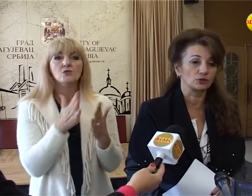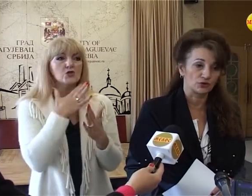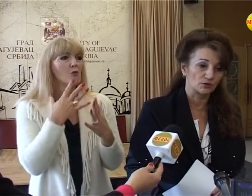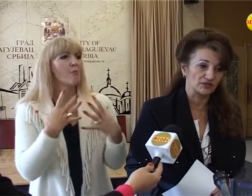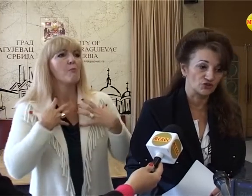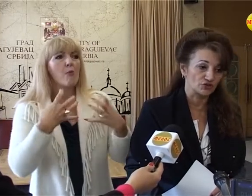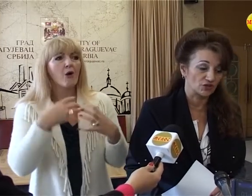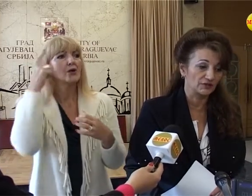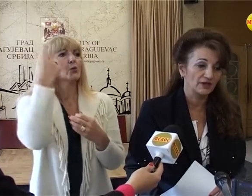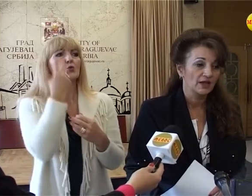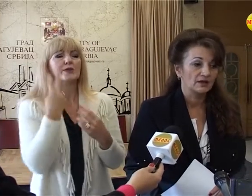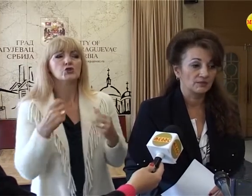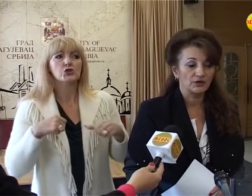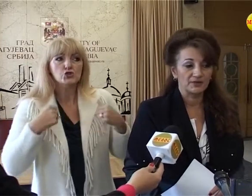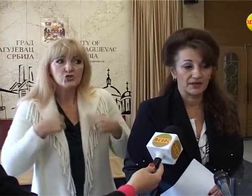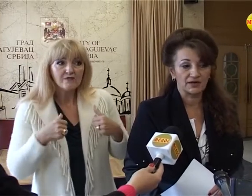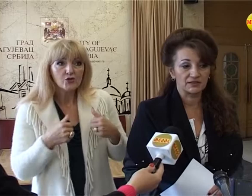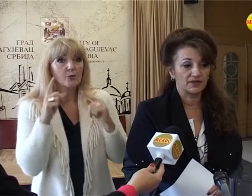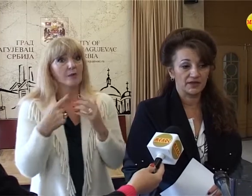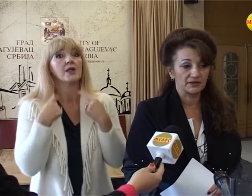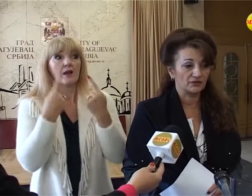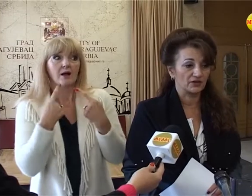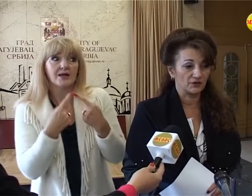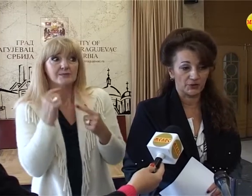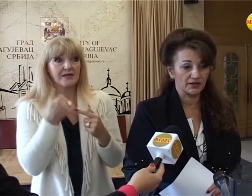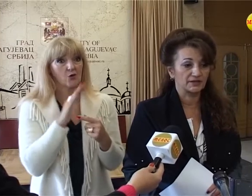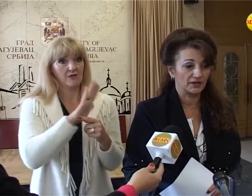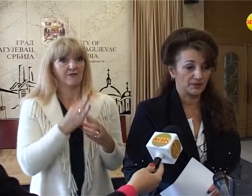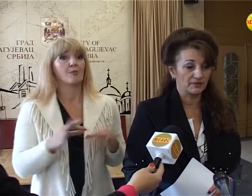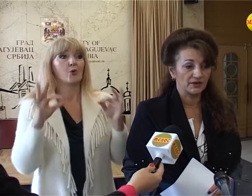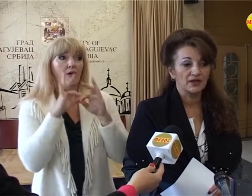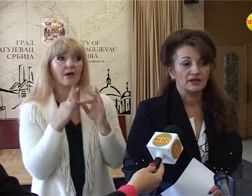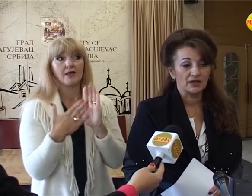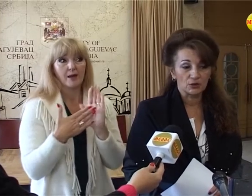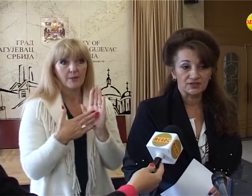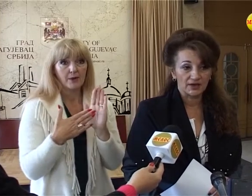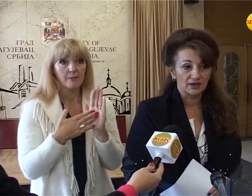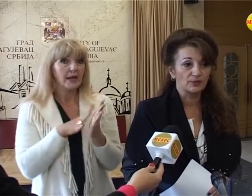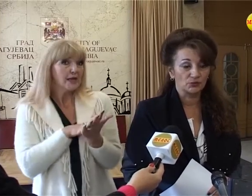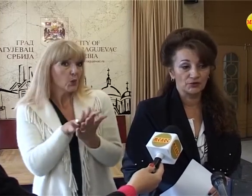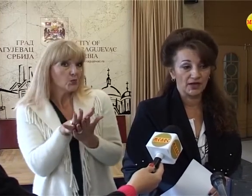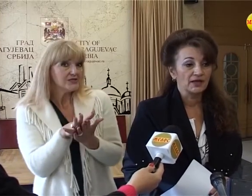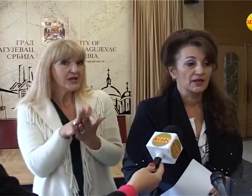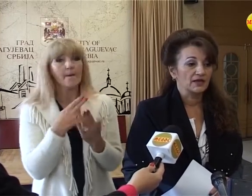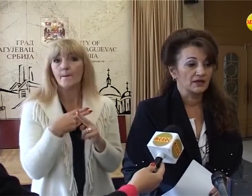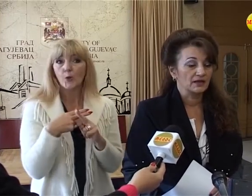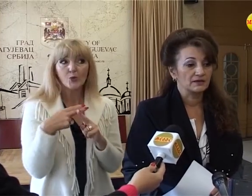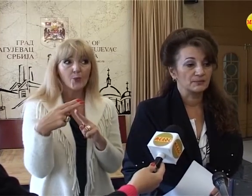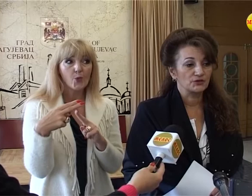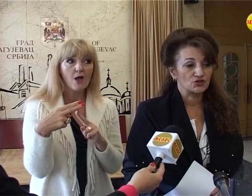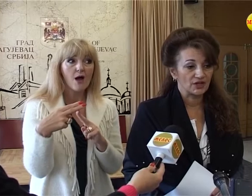bogat kulturno-umetnički život. Moram da naglasim da je jedan od takvih projekata, na primer, inkluzija potpuna